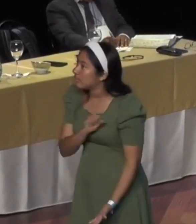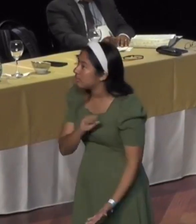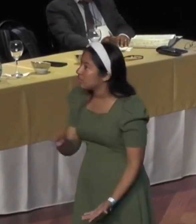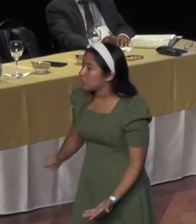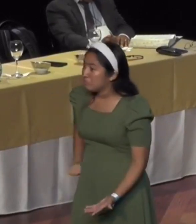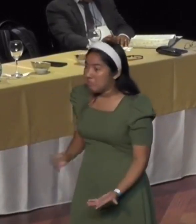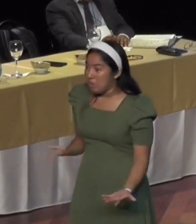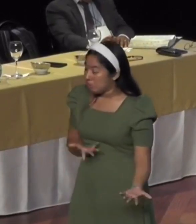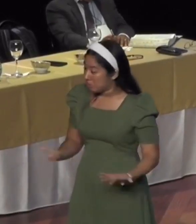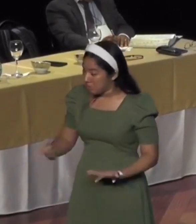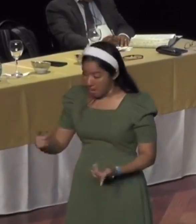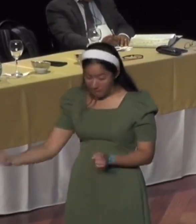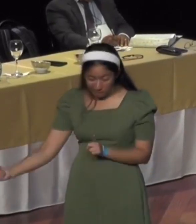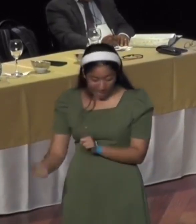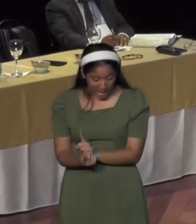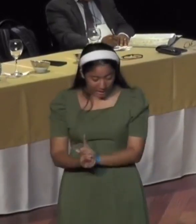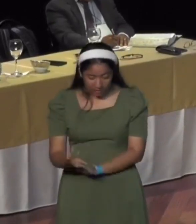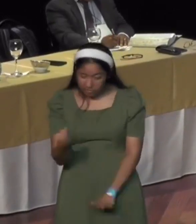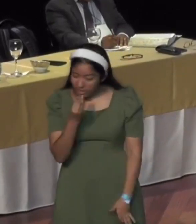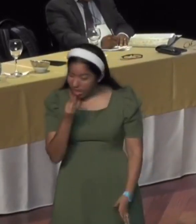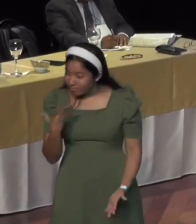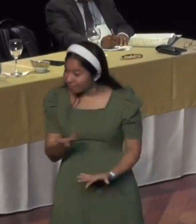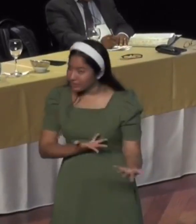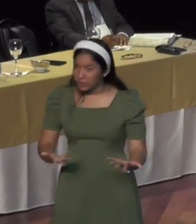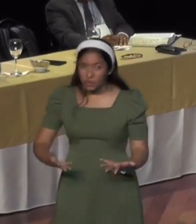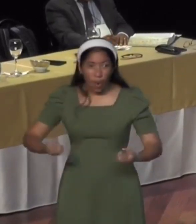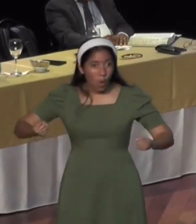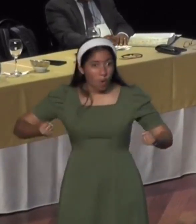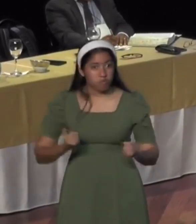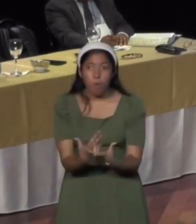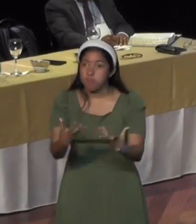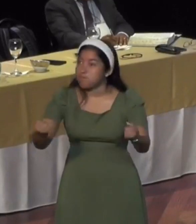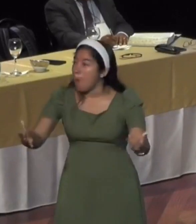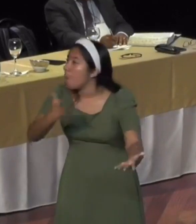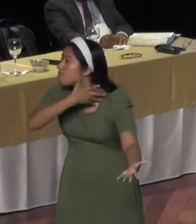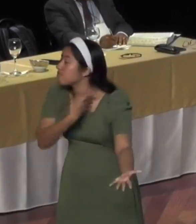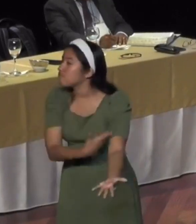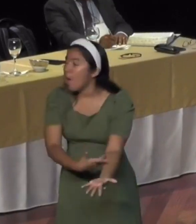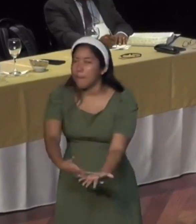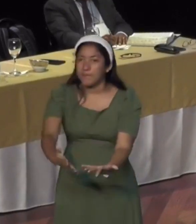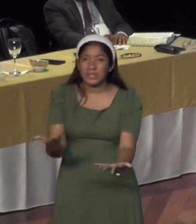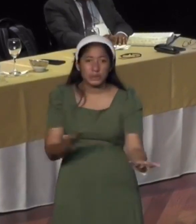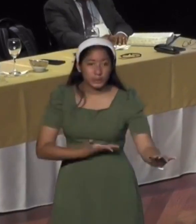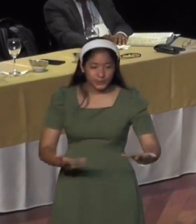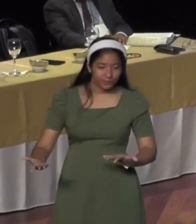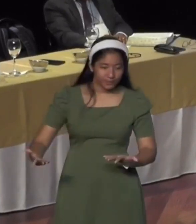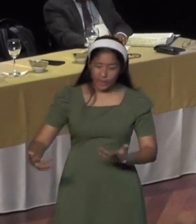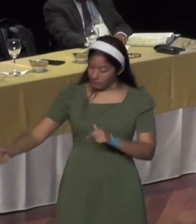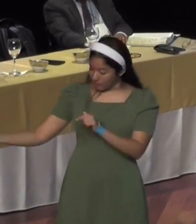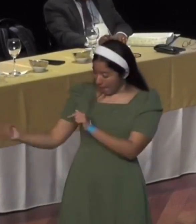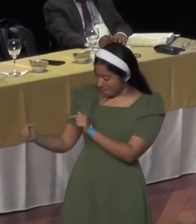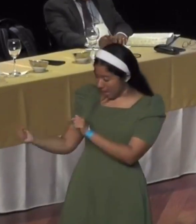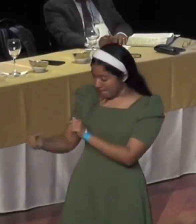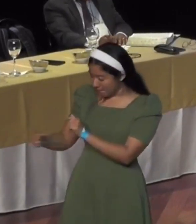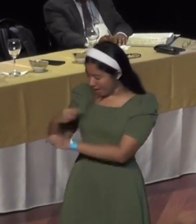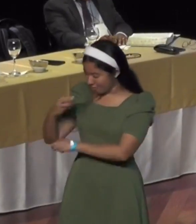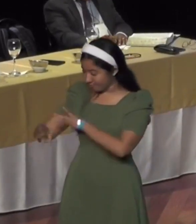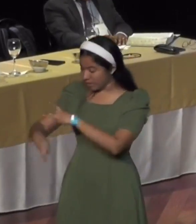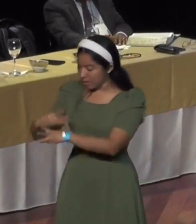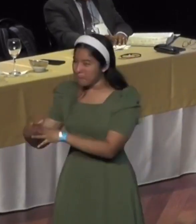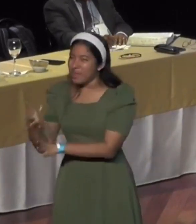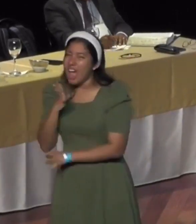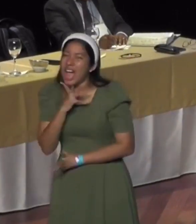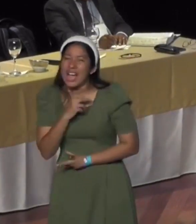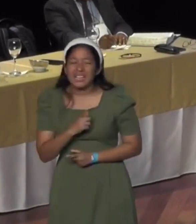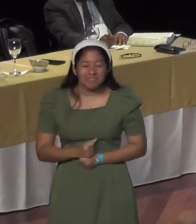comida? ¿Dónde le vamos a dar comida a toda esta gente hambrienta? ¿Dónde vamos a conseguir? Hay guerras en el mundo entero, hay hambre, hay